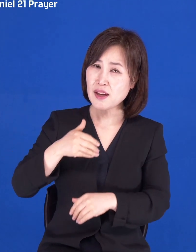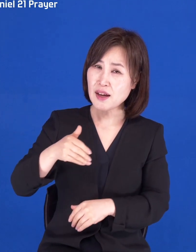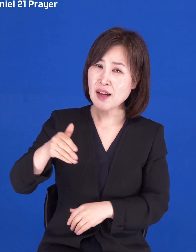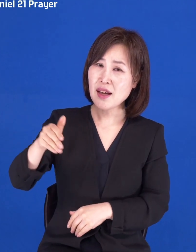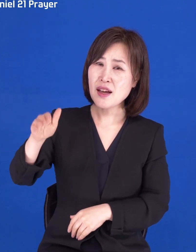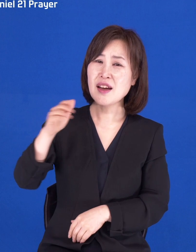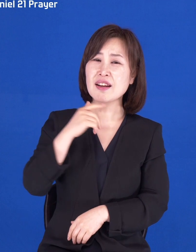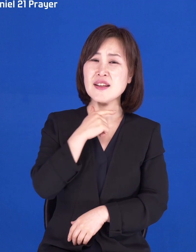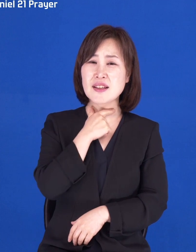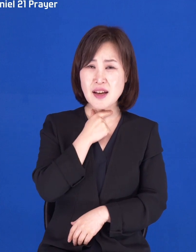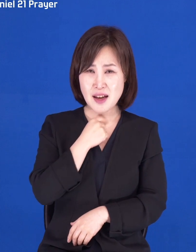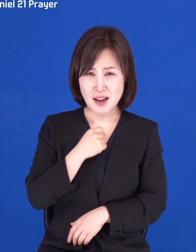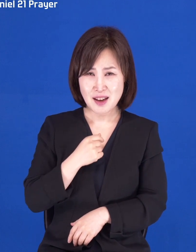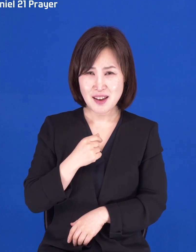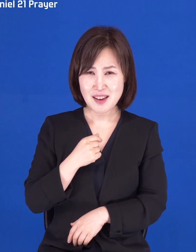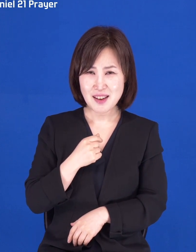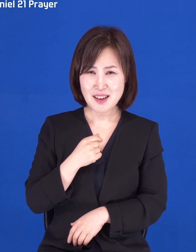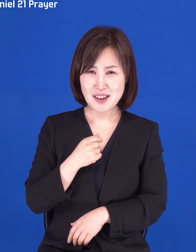가리라.